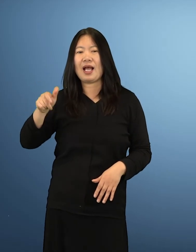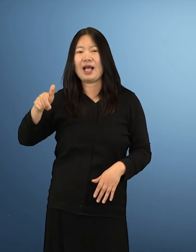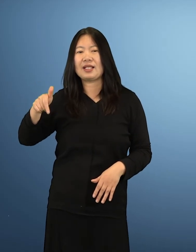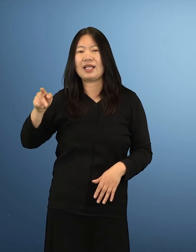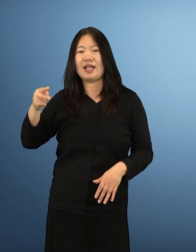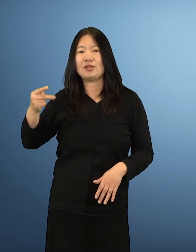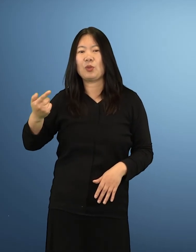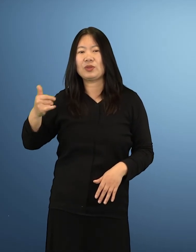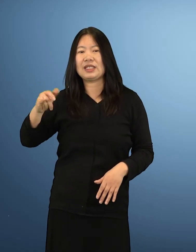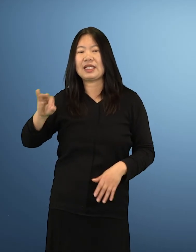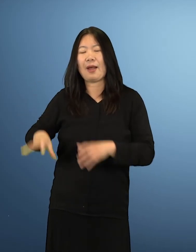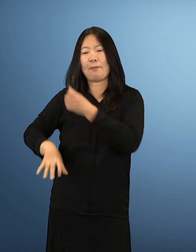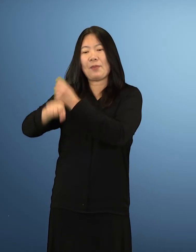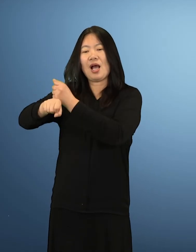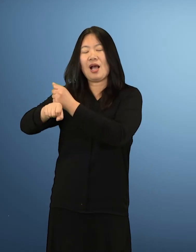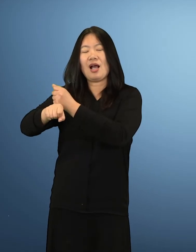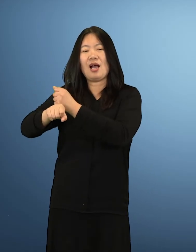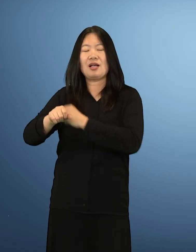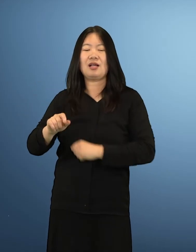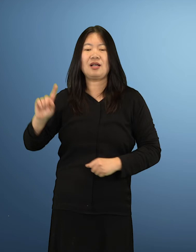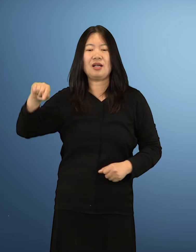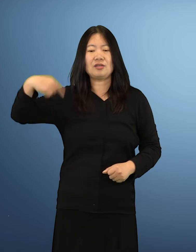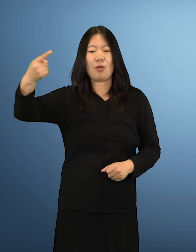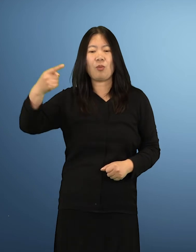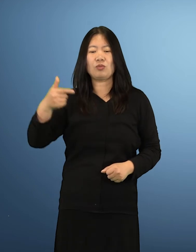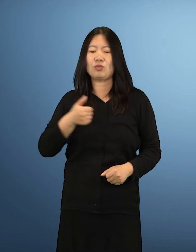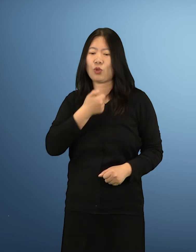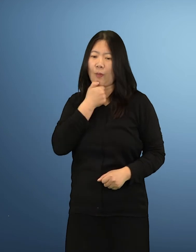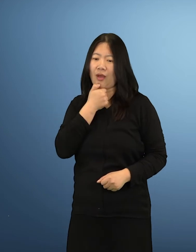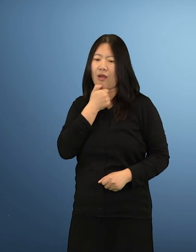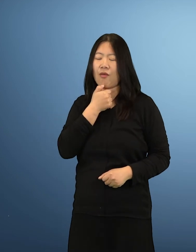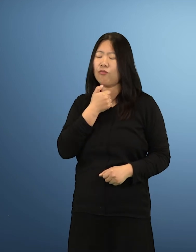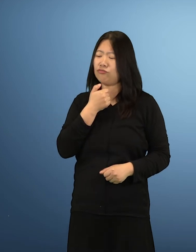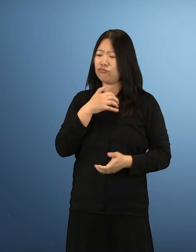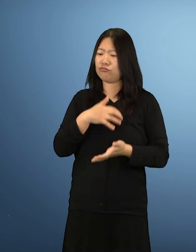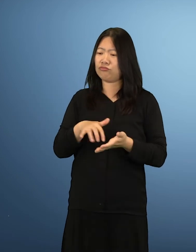다음에 로마입니다. 그럼 5대 제국이잖아요.